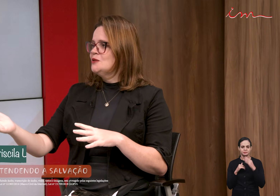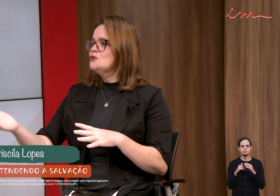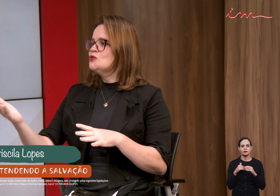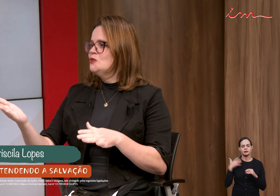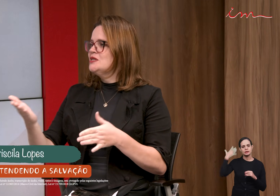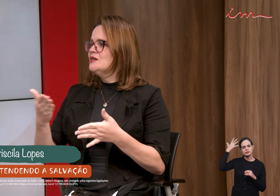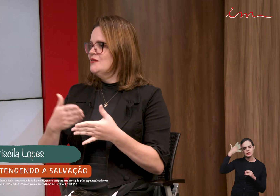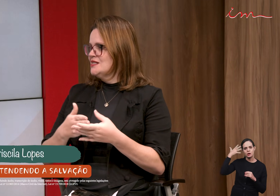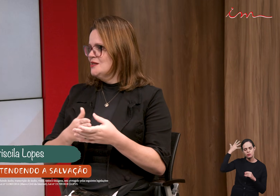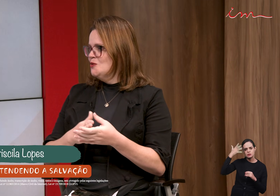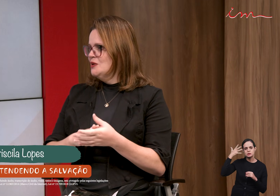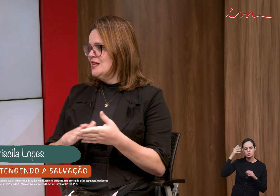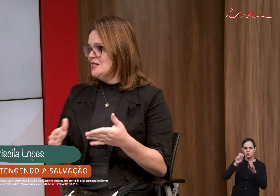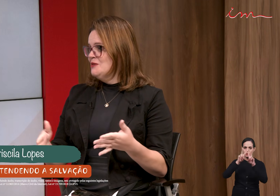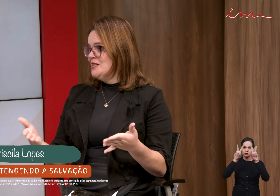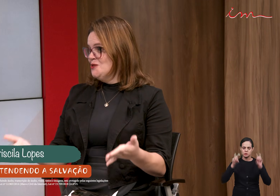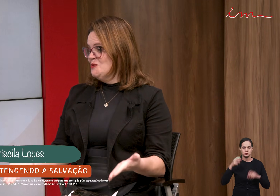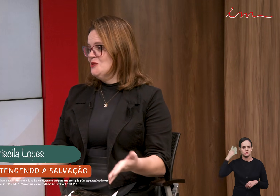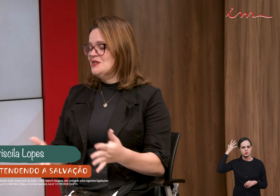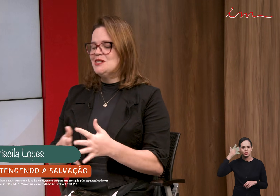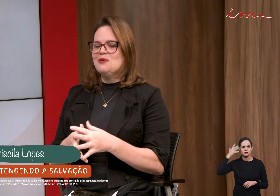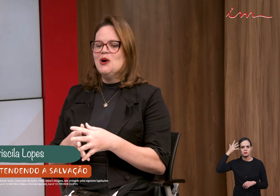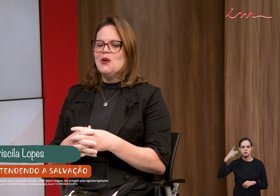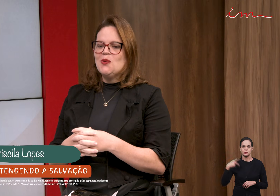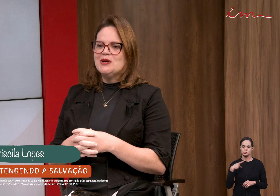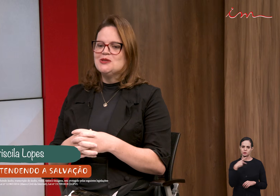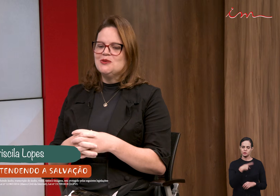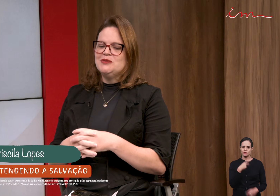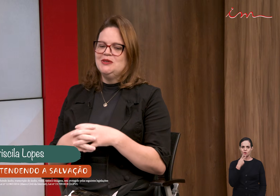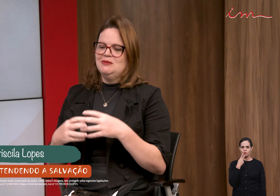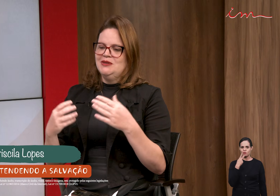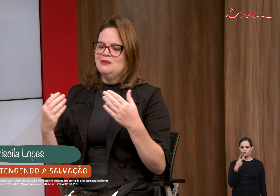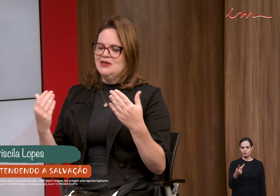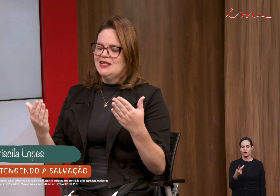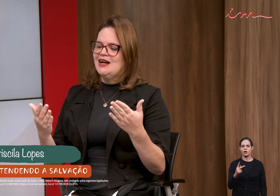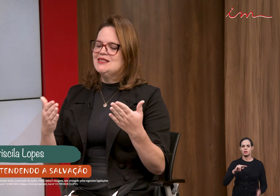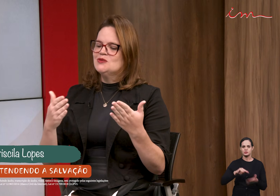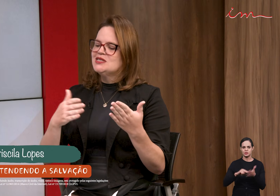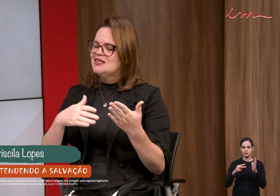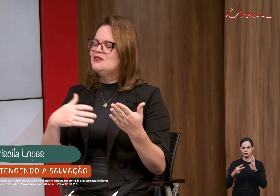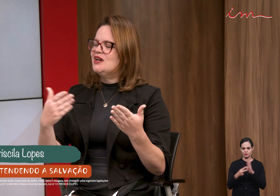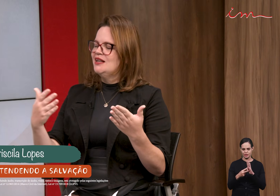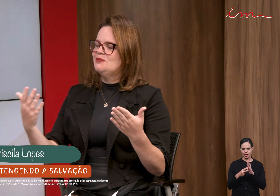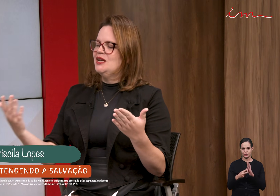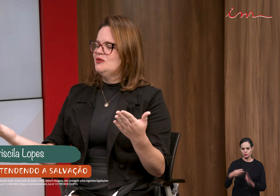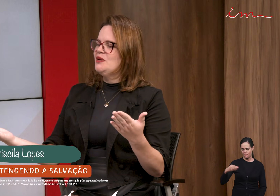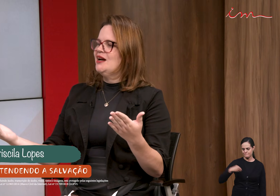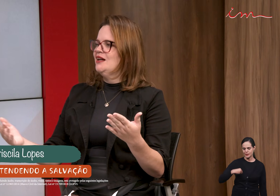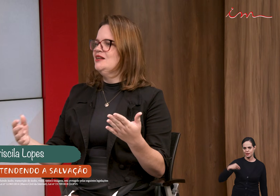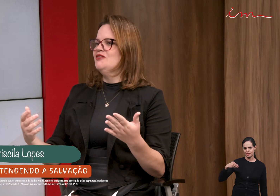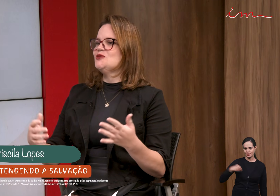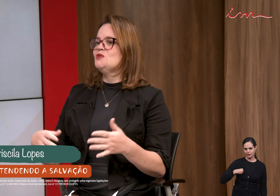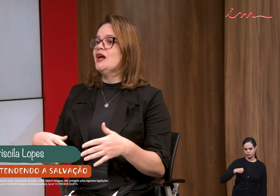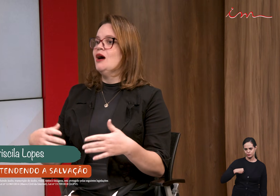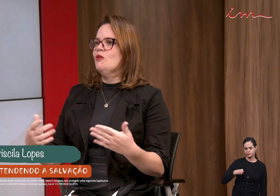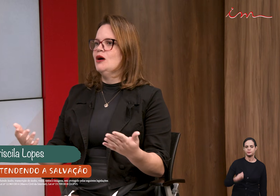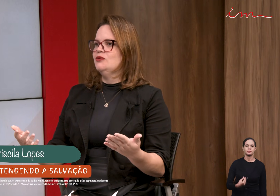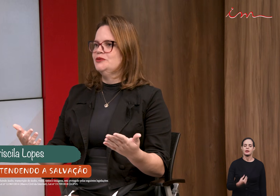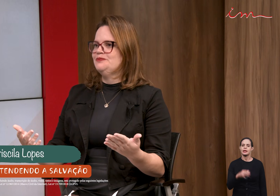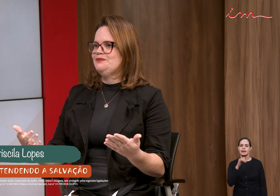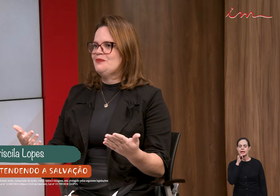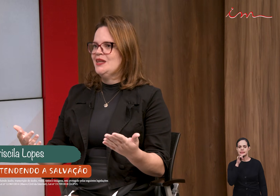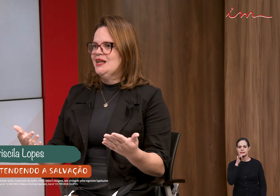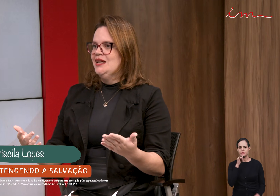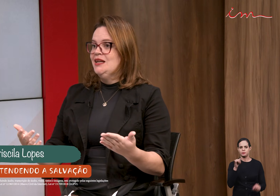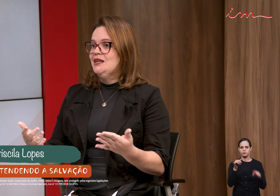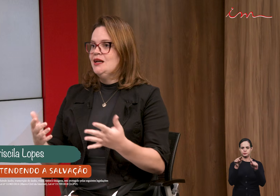da pregação sobre salvação, uma das aulas era sobre salvação, o pastor me traz o significado da palavra pecado, ele fala sobre errar o